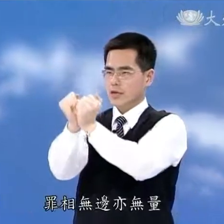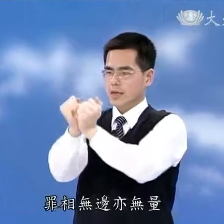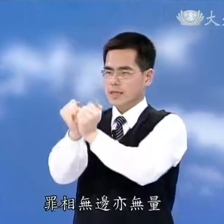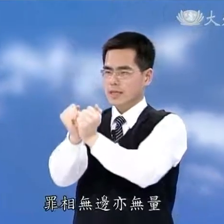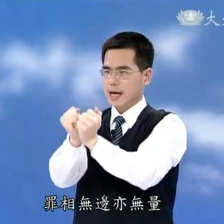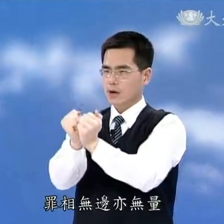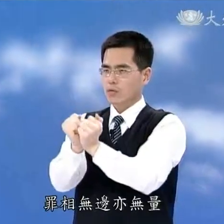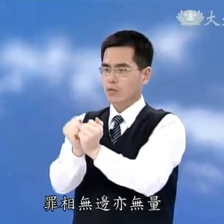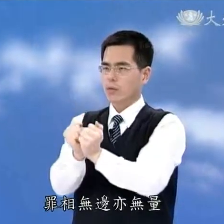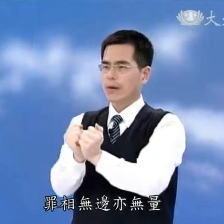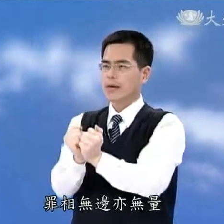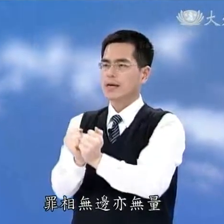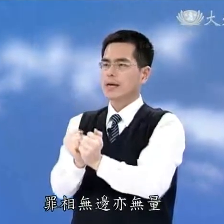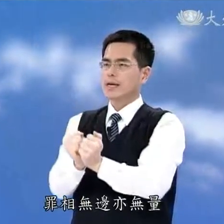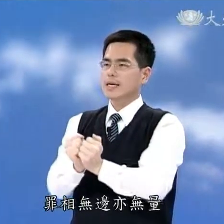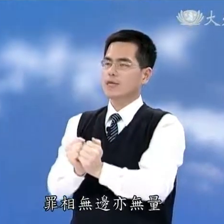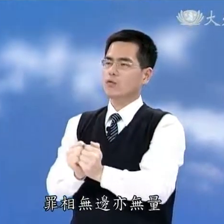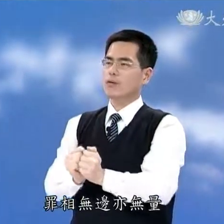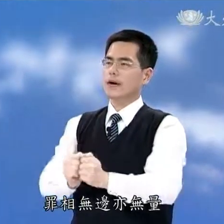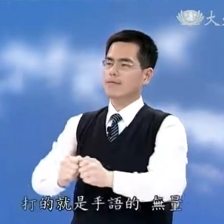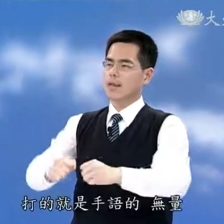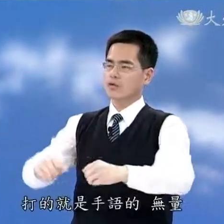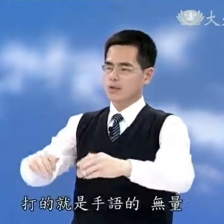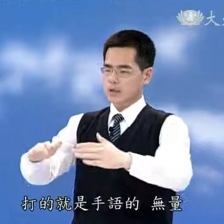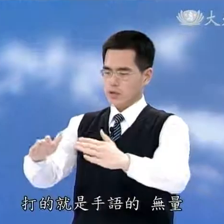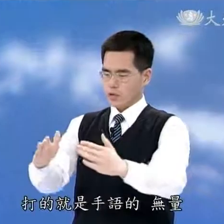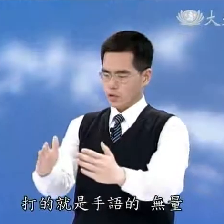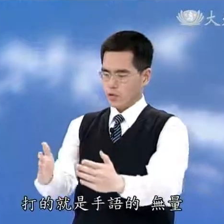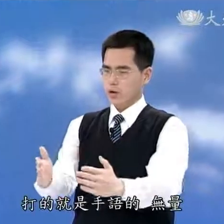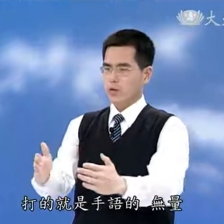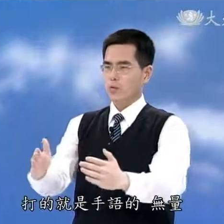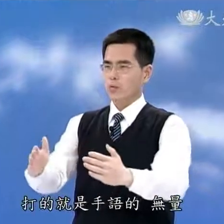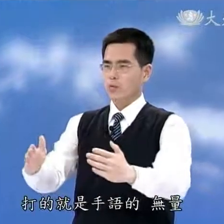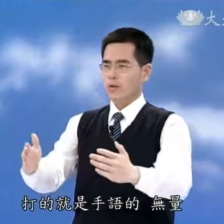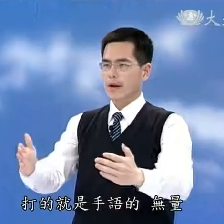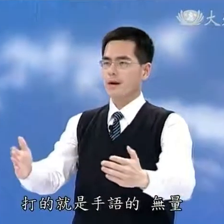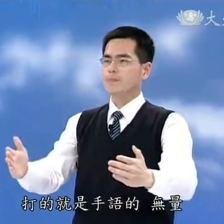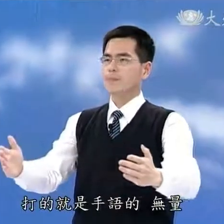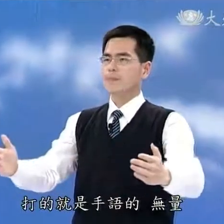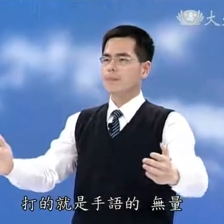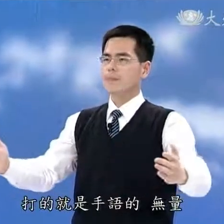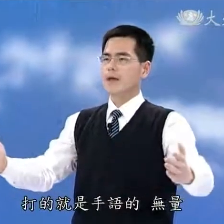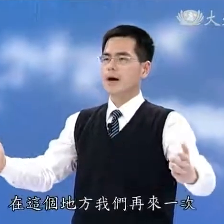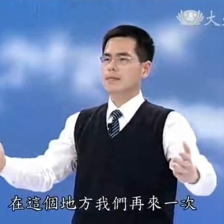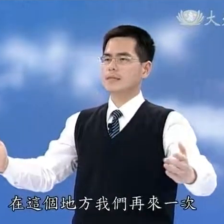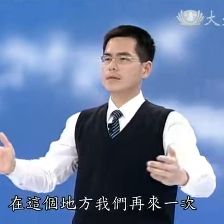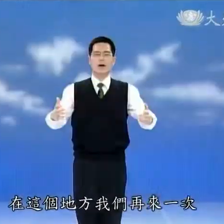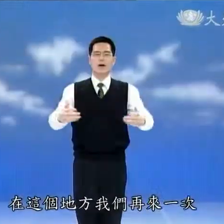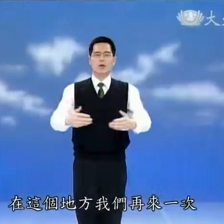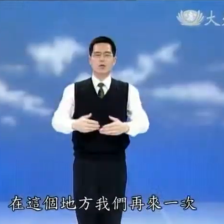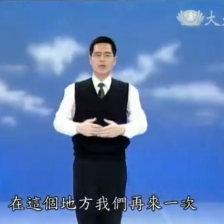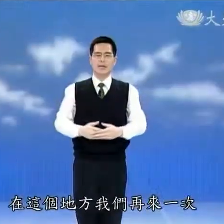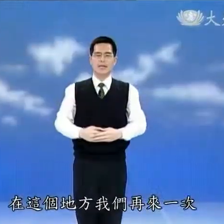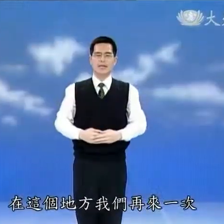罪相无边亦无量，打的就是手语的无量。好，在这个地方我们再来一